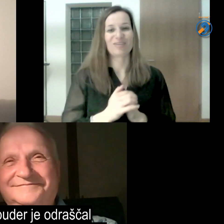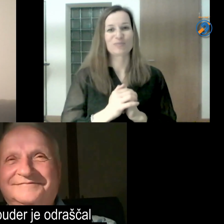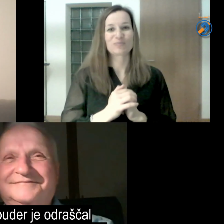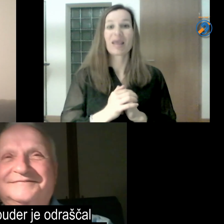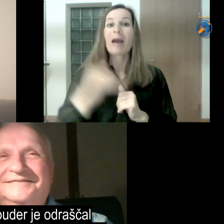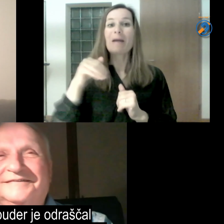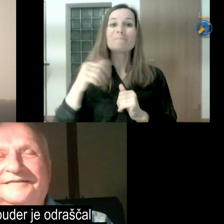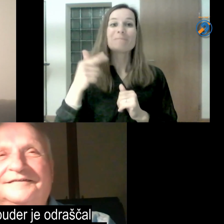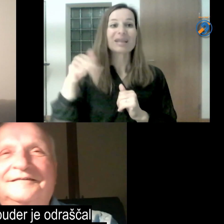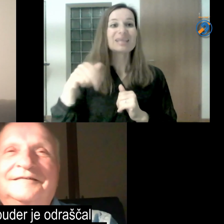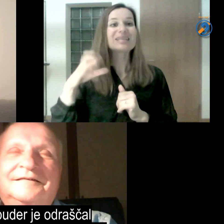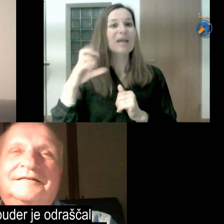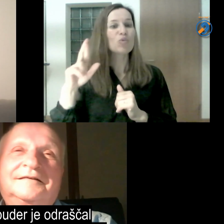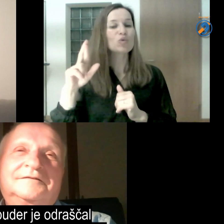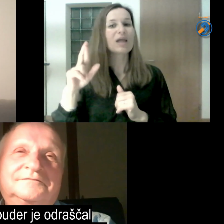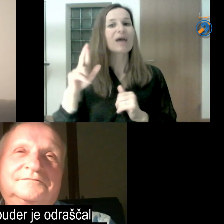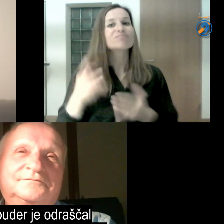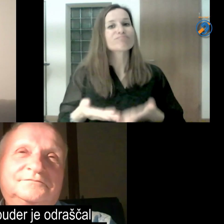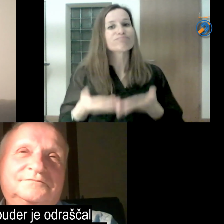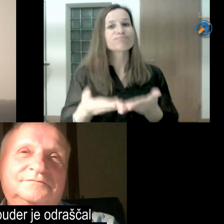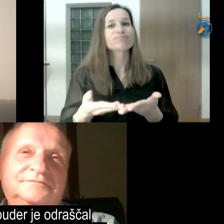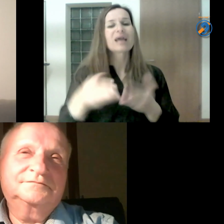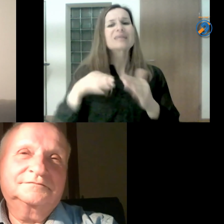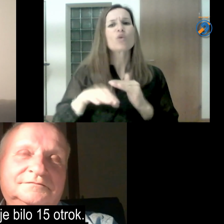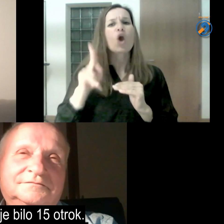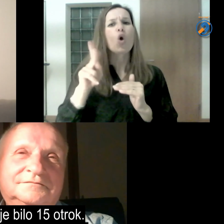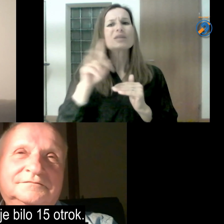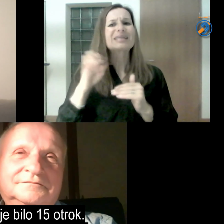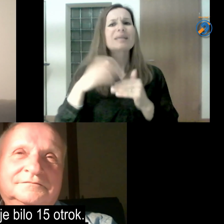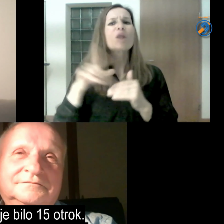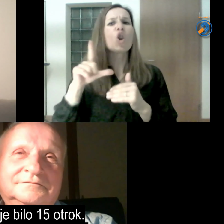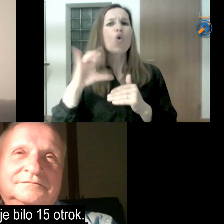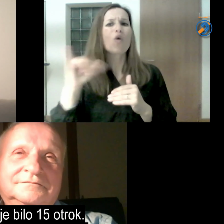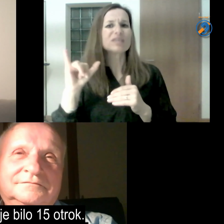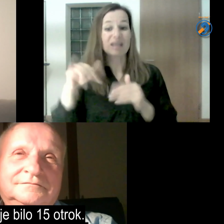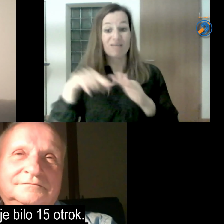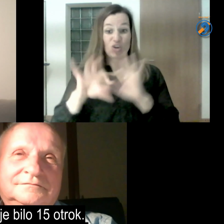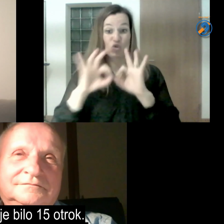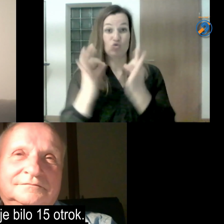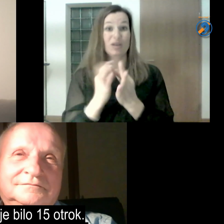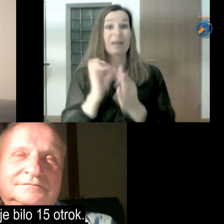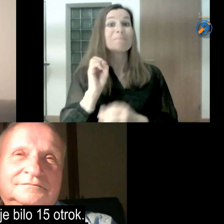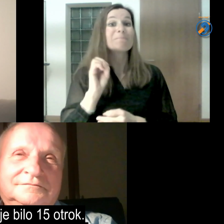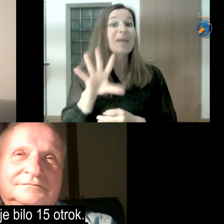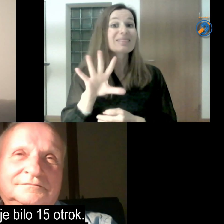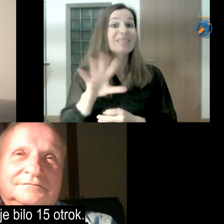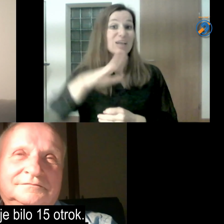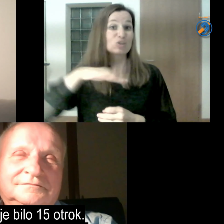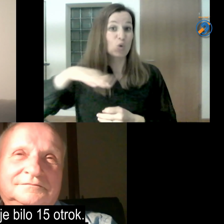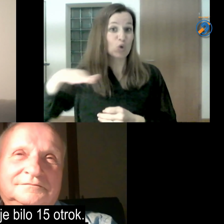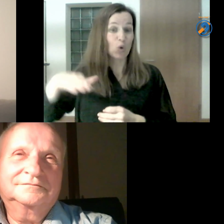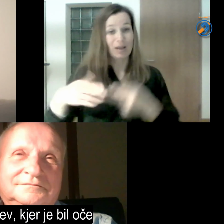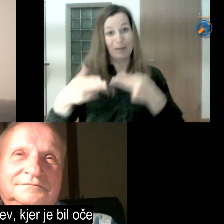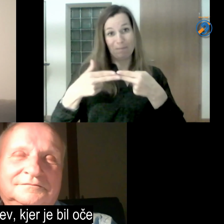Martin Capuder je odraščal v Spodnjih Kosezah pri Lukovici. V družini je bilo 15 otrok. V neposredni